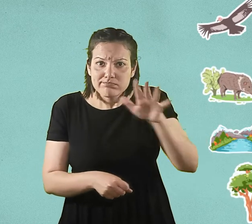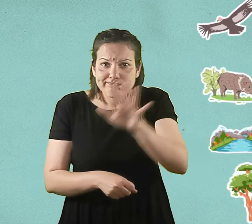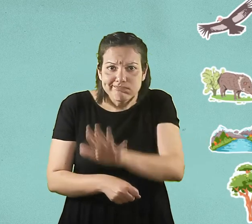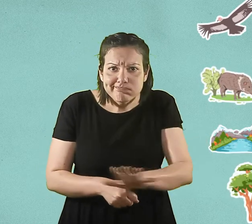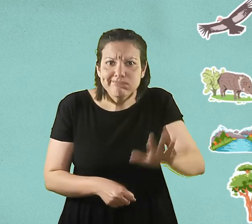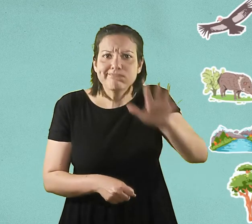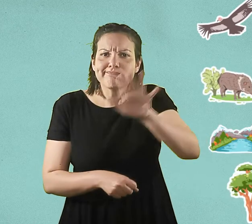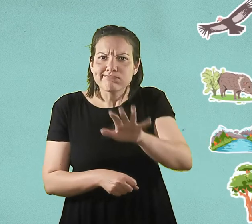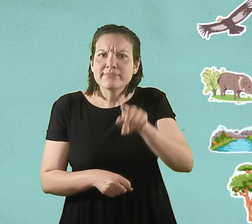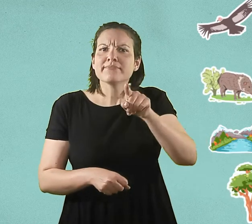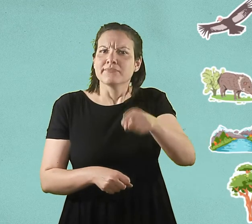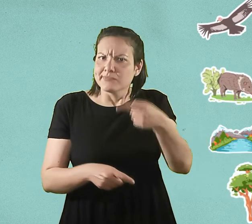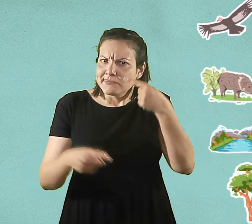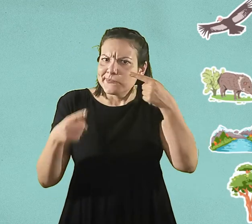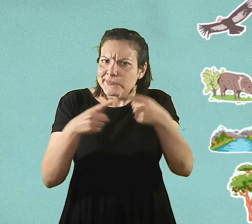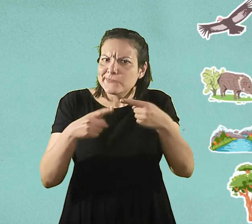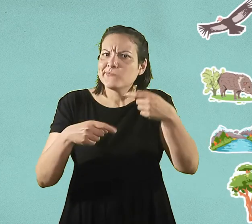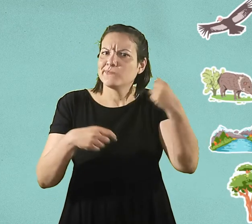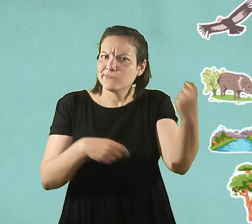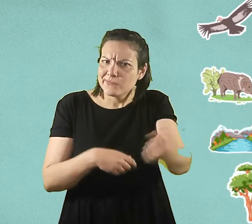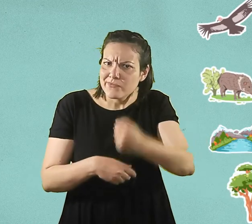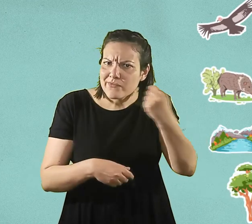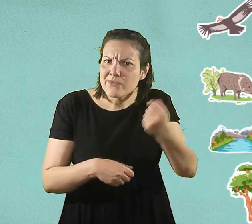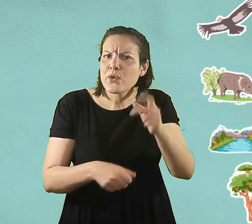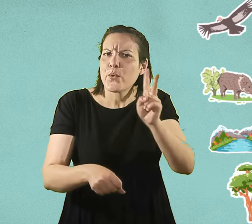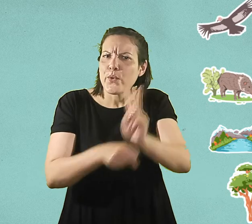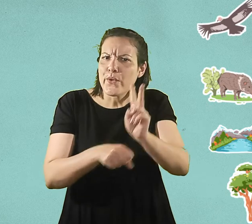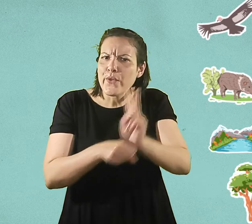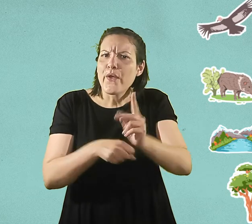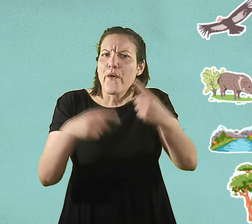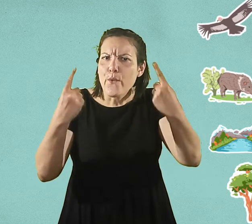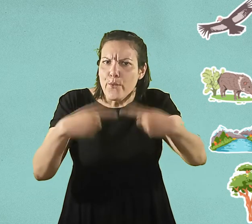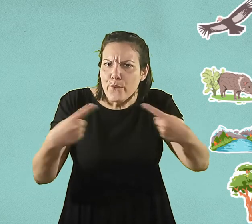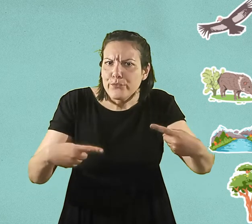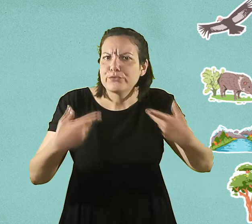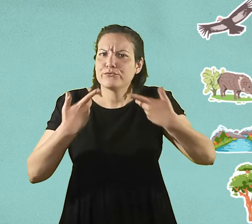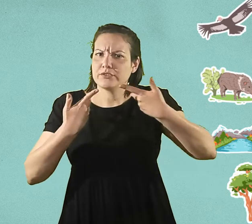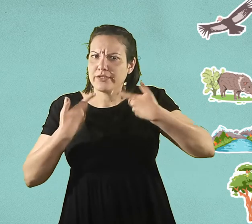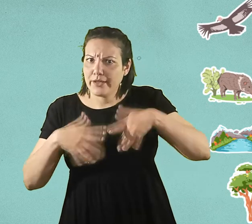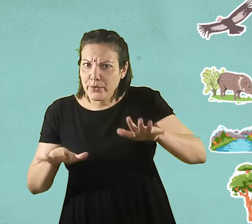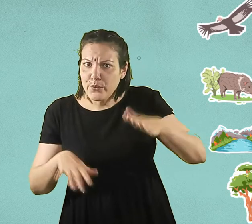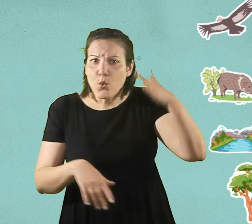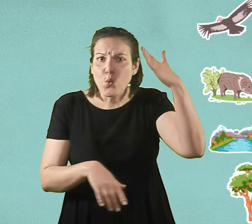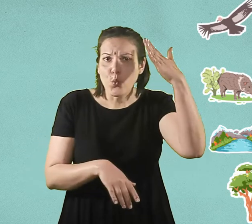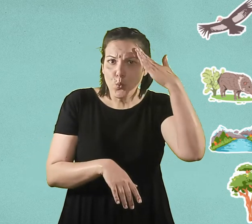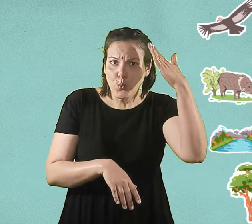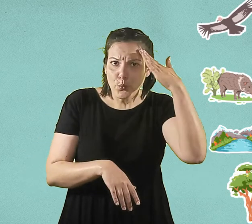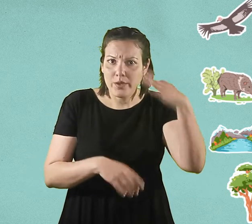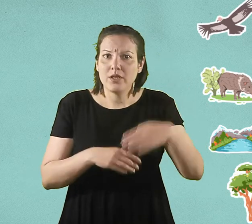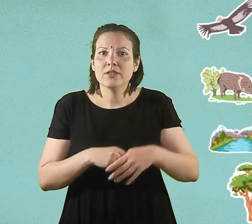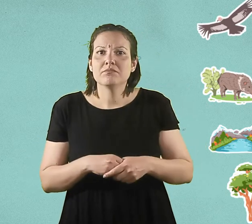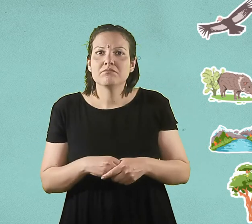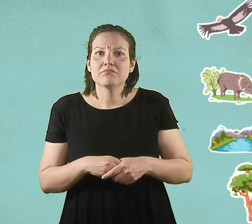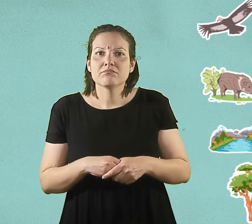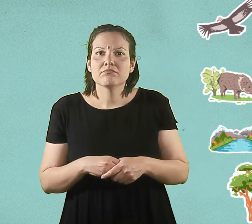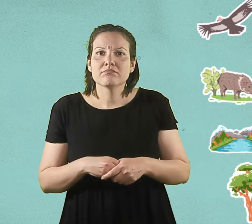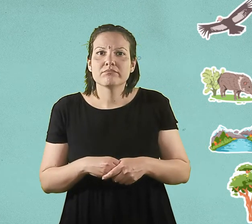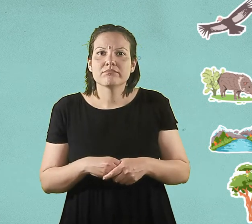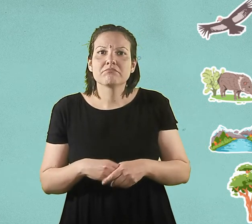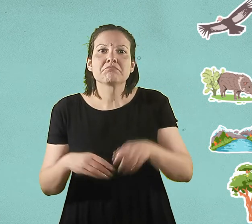funciones importantes en la conservación de recursos naturales y culturales. Por el valor